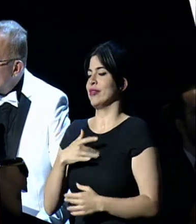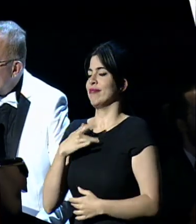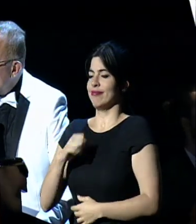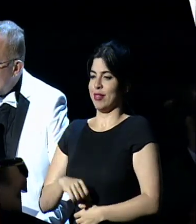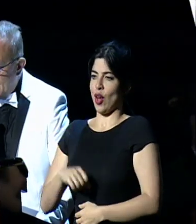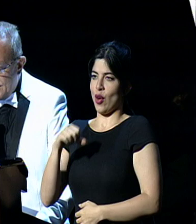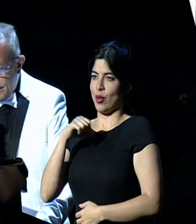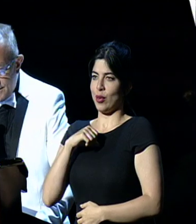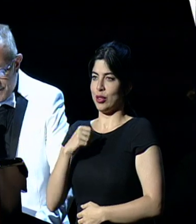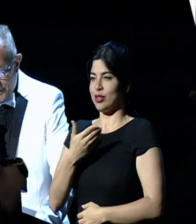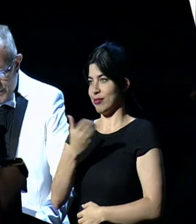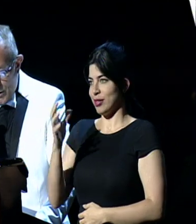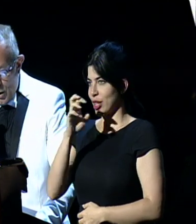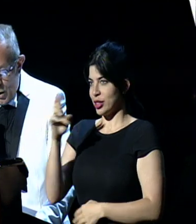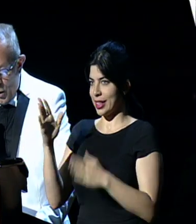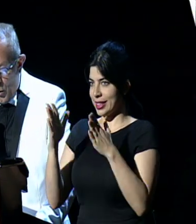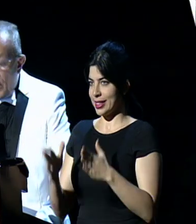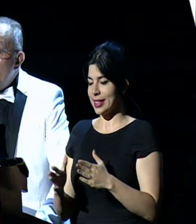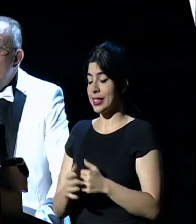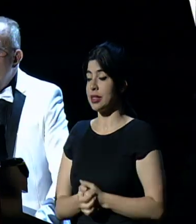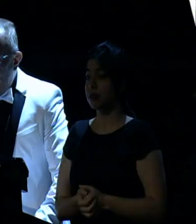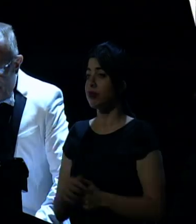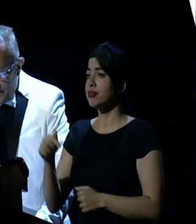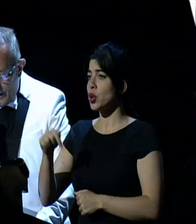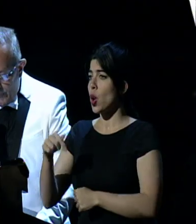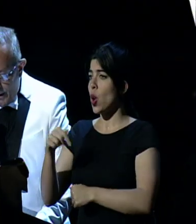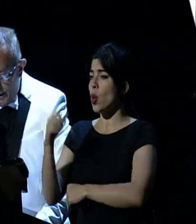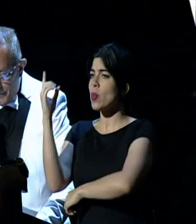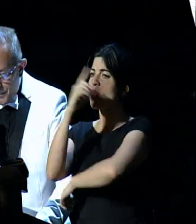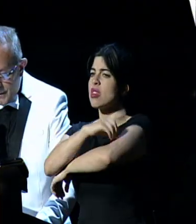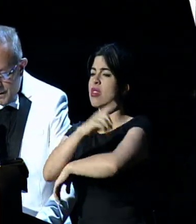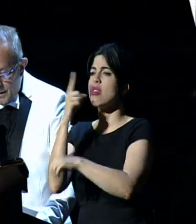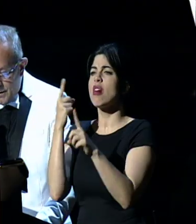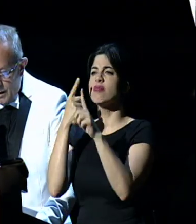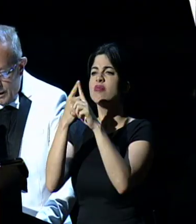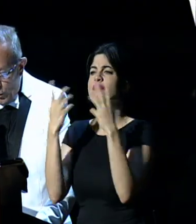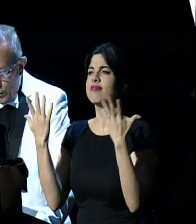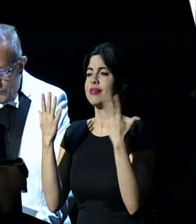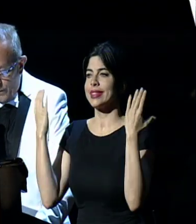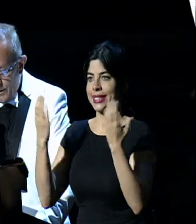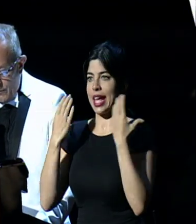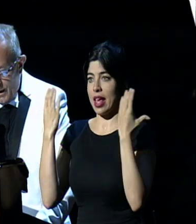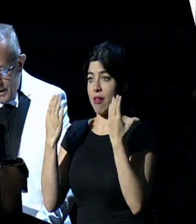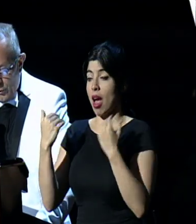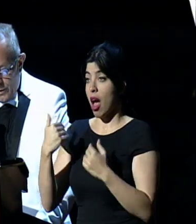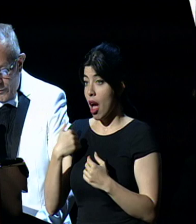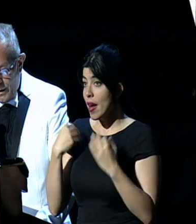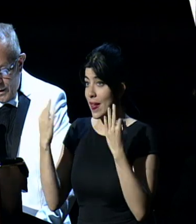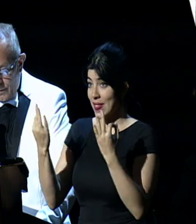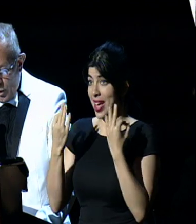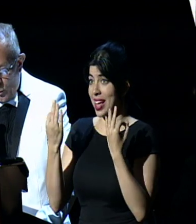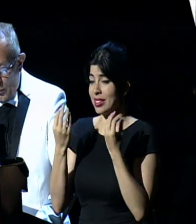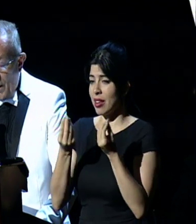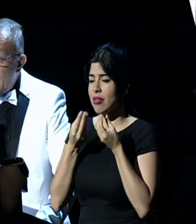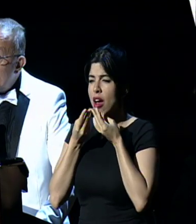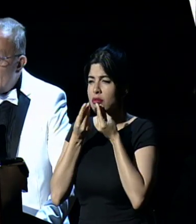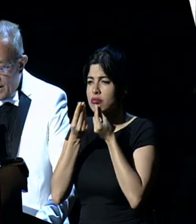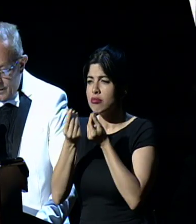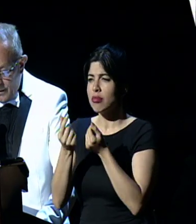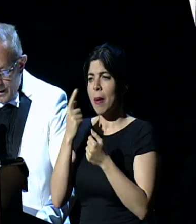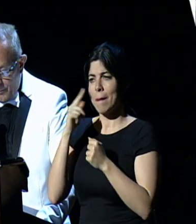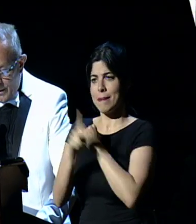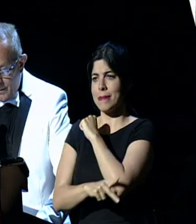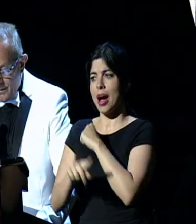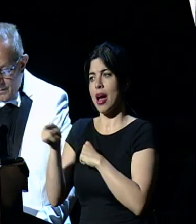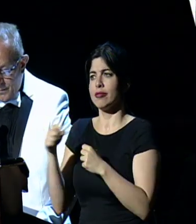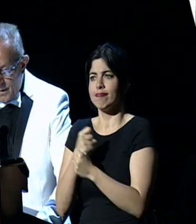como costarricenses. Hoy es un día para celebrar. Tenemos un festival que nos enriquece como país